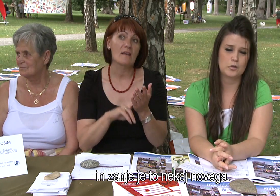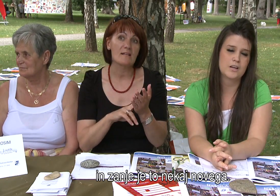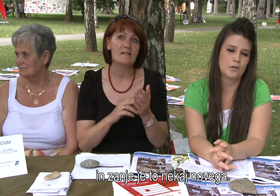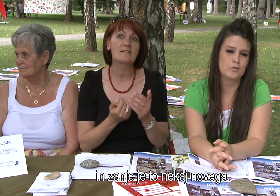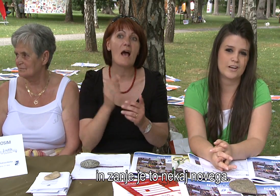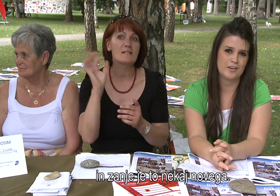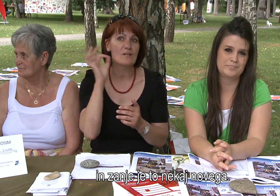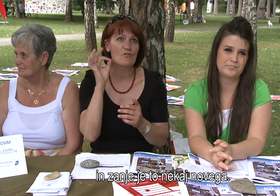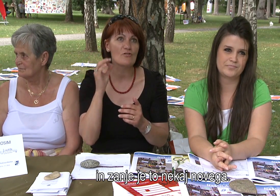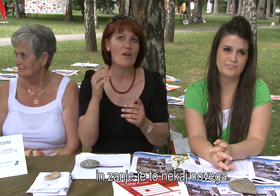nekaj novega.